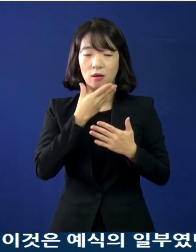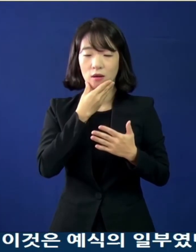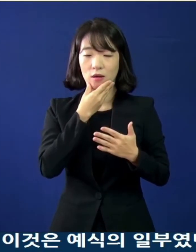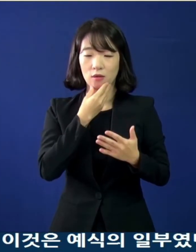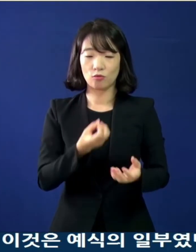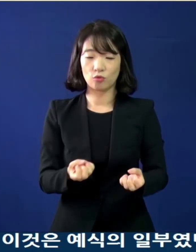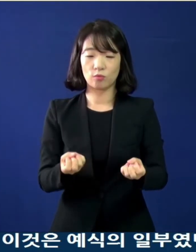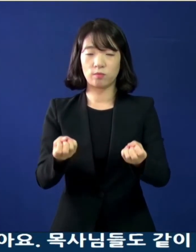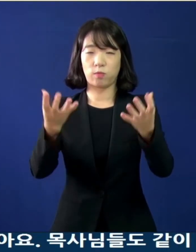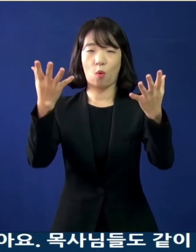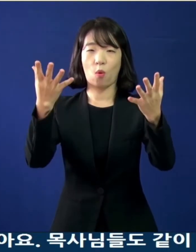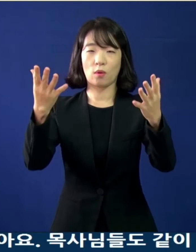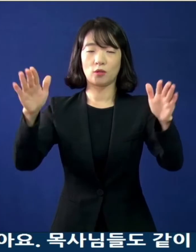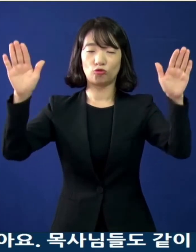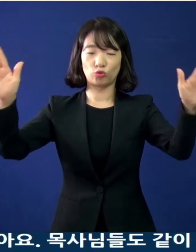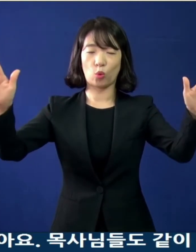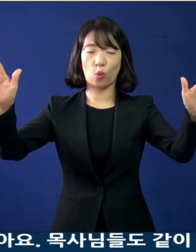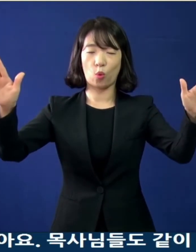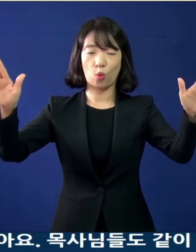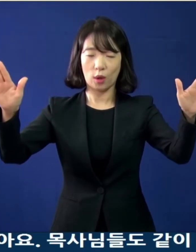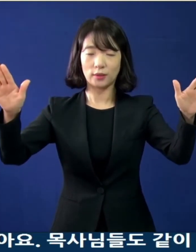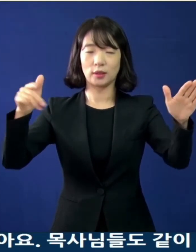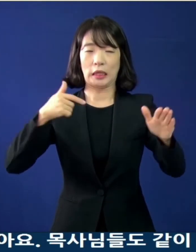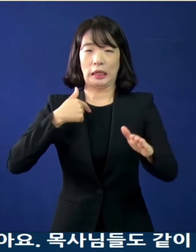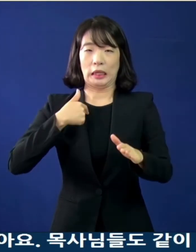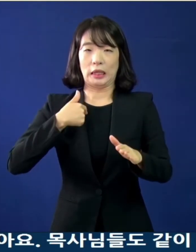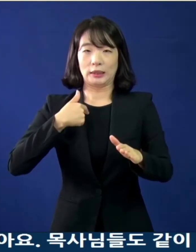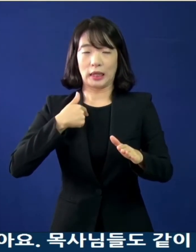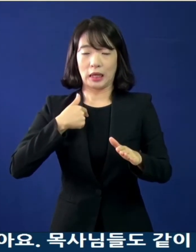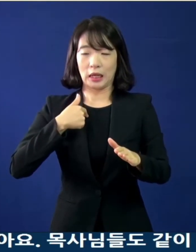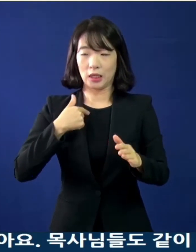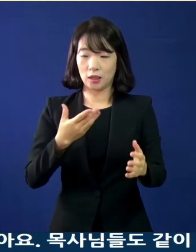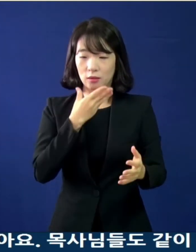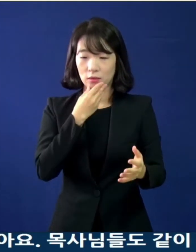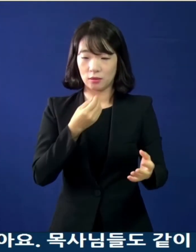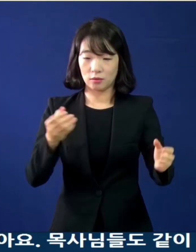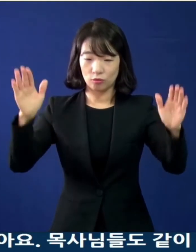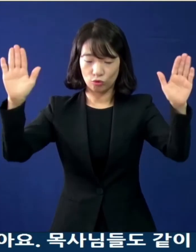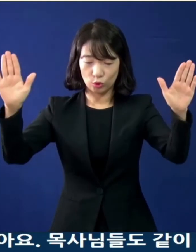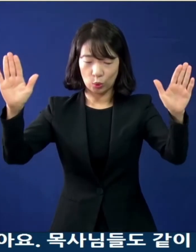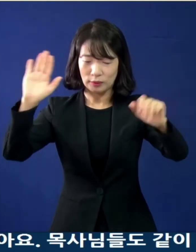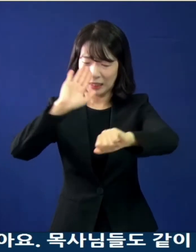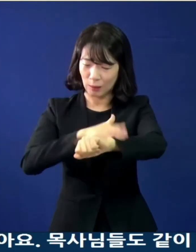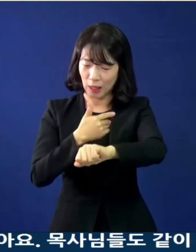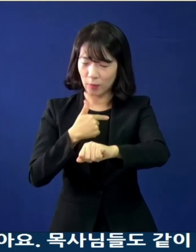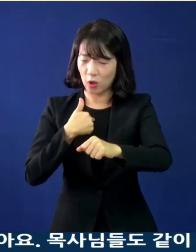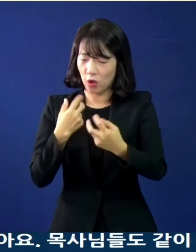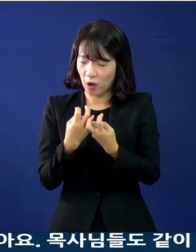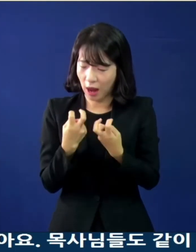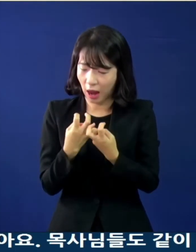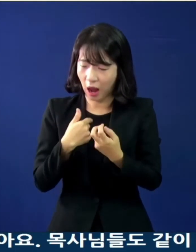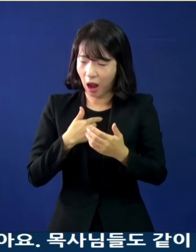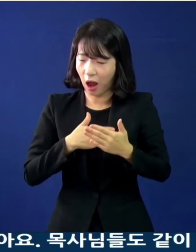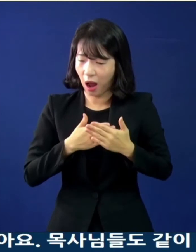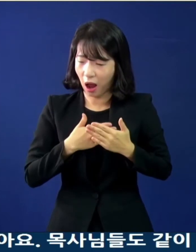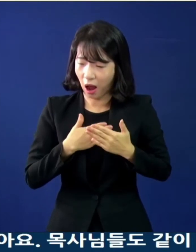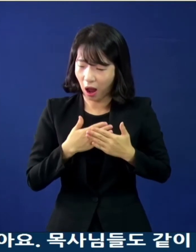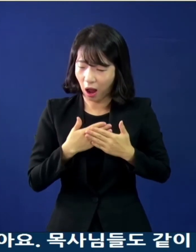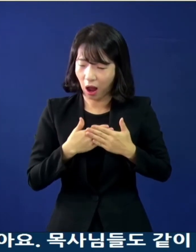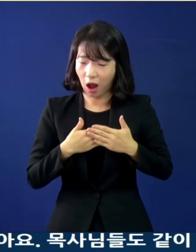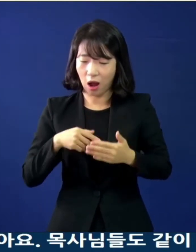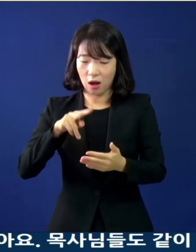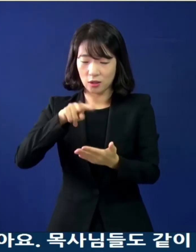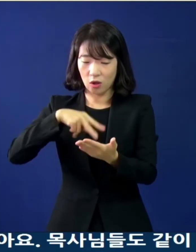축복을 전하기보다는 내가 이것도 괜히 축도 잘못하면 어떡하나 라고 긴장돼가지고 써놓은 거 읽으려고